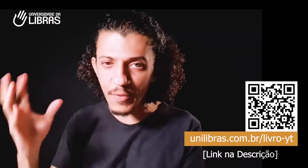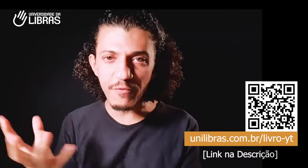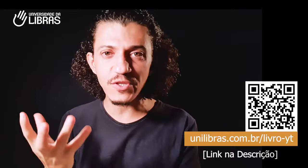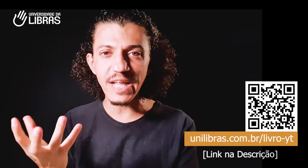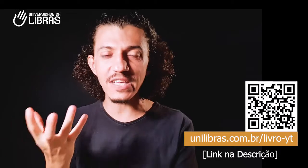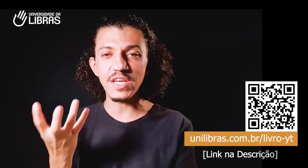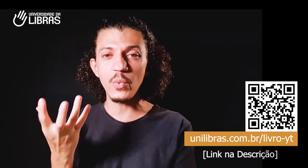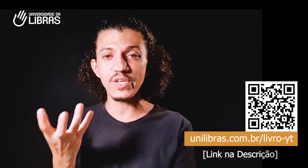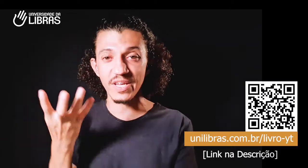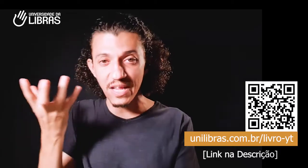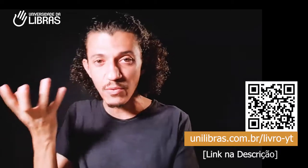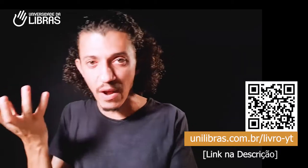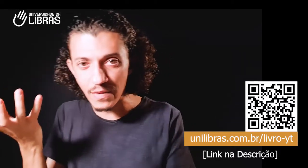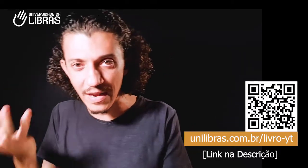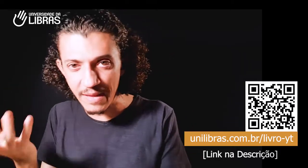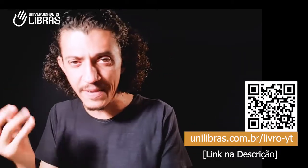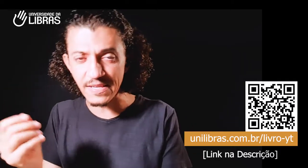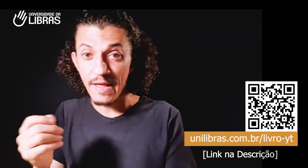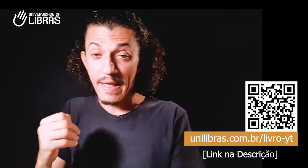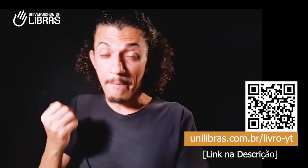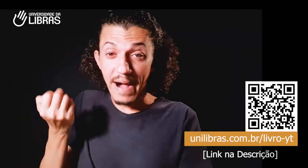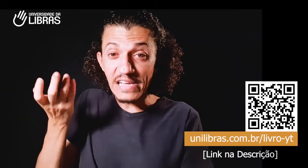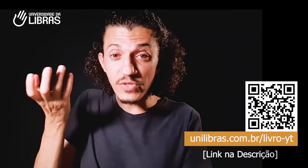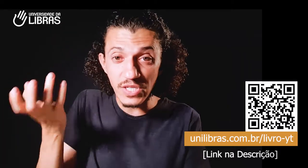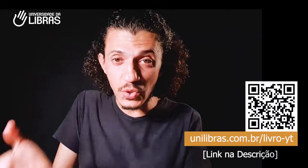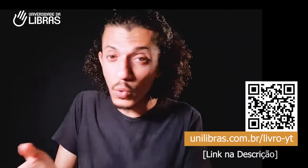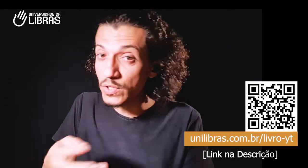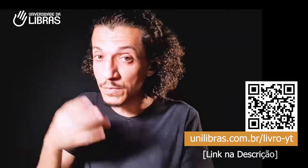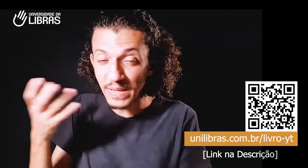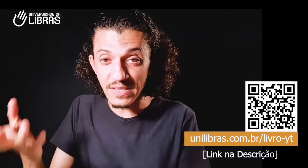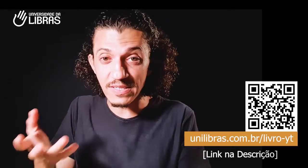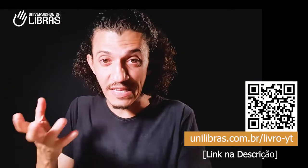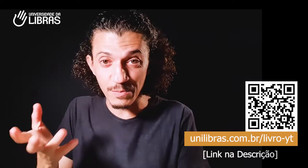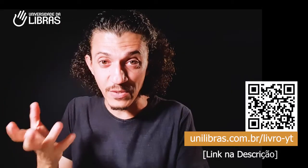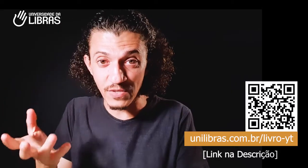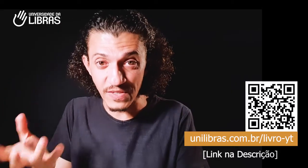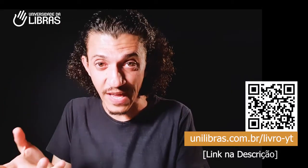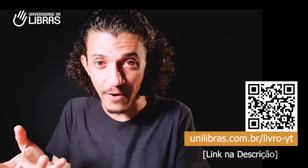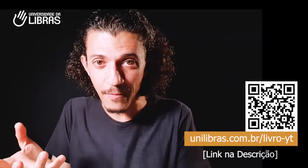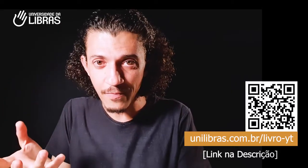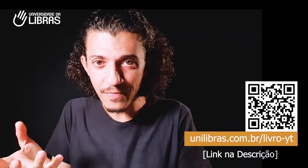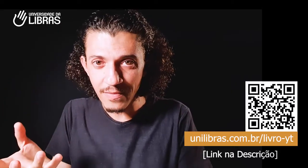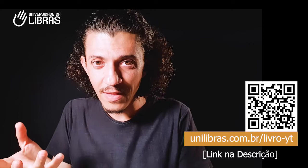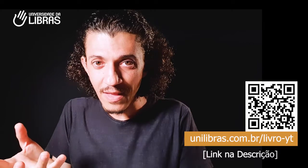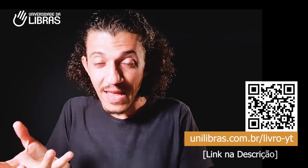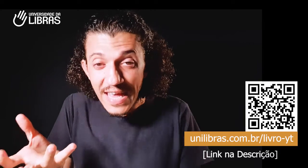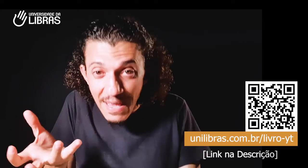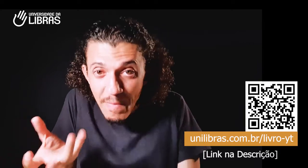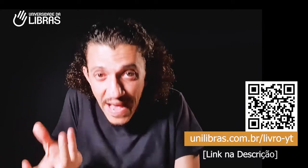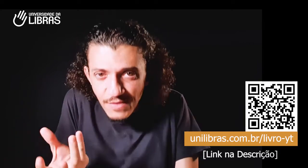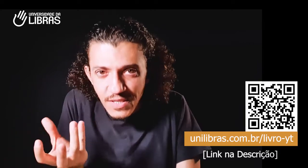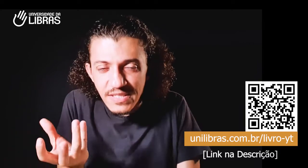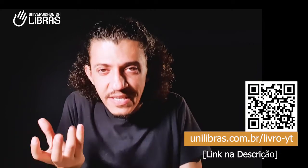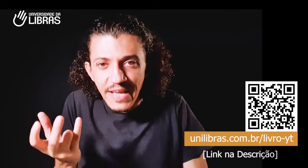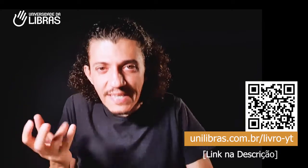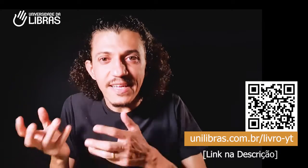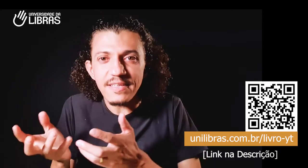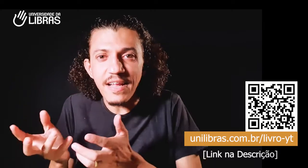toda a profundidade linguiça natural da libras mas os estudos preciso que as pessoas fizeram mesmo assim aí